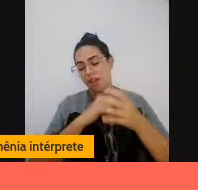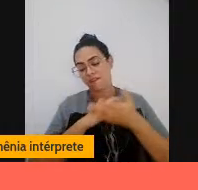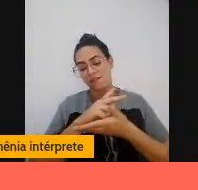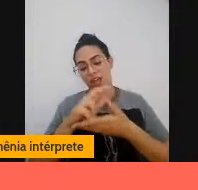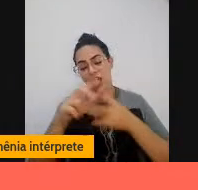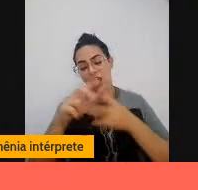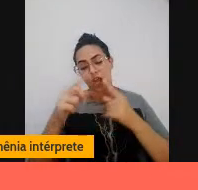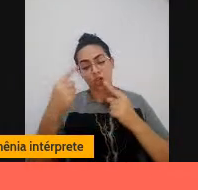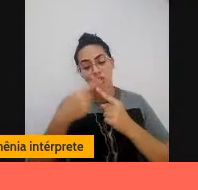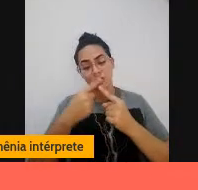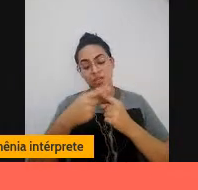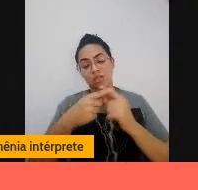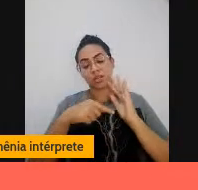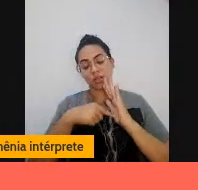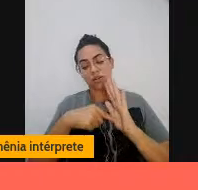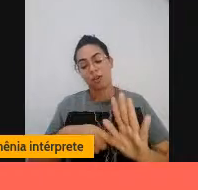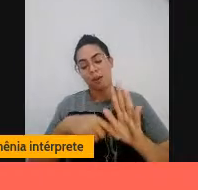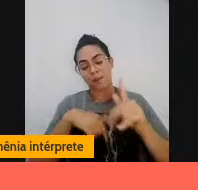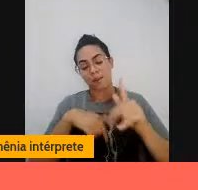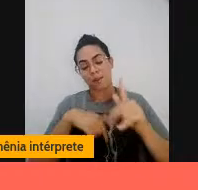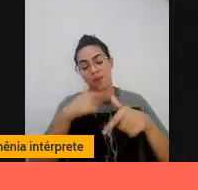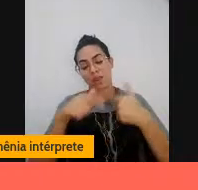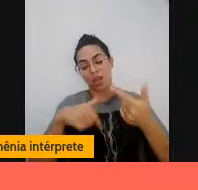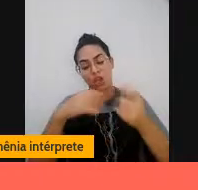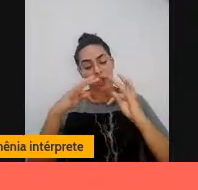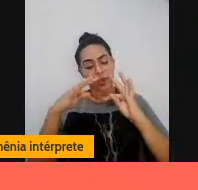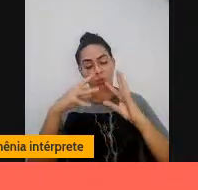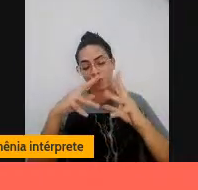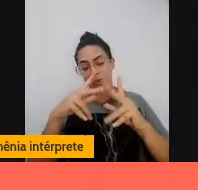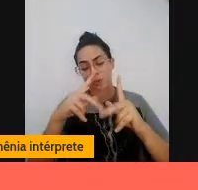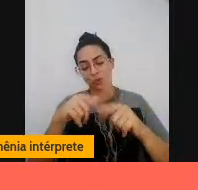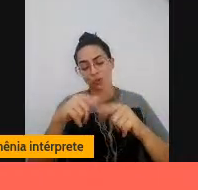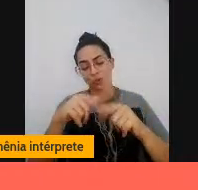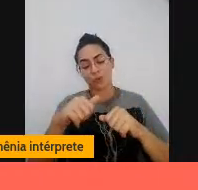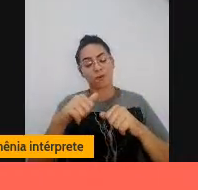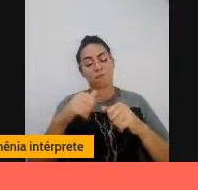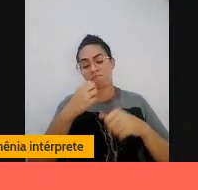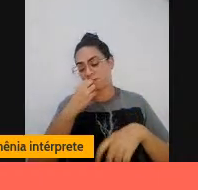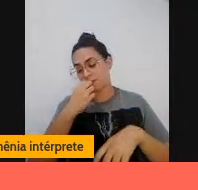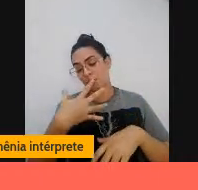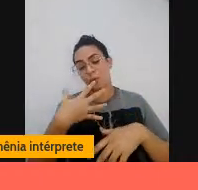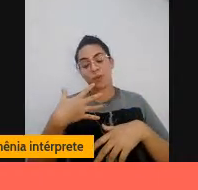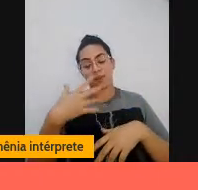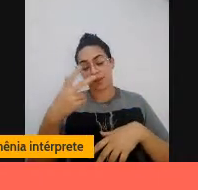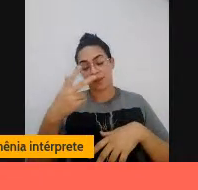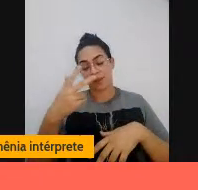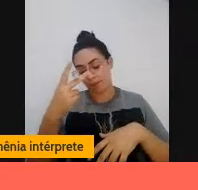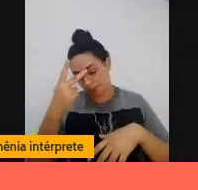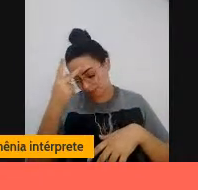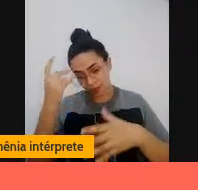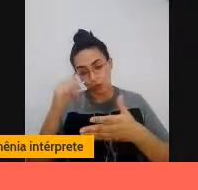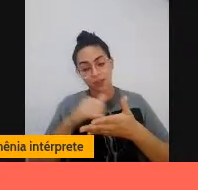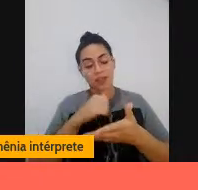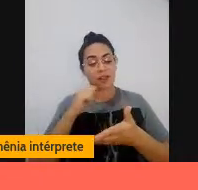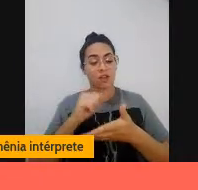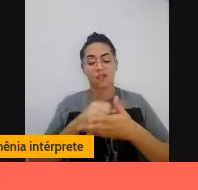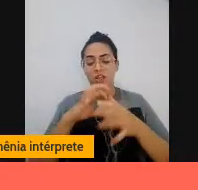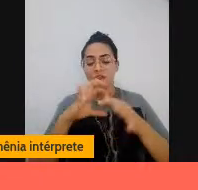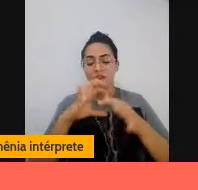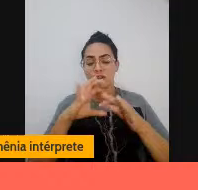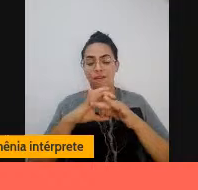trabalhos apresentados e todos foram apresentados livremente, porque as pessoas se inscreveram sem nenhuma